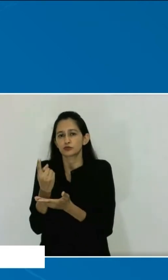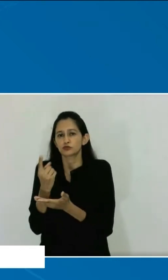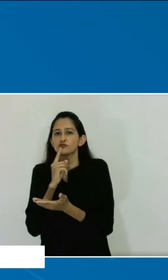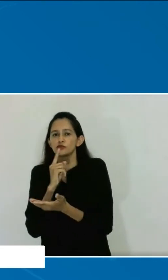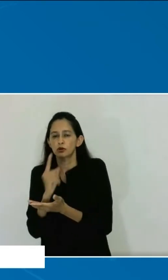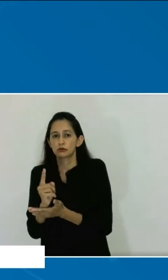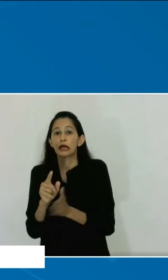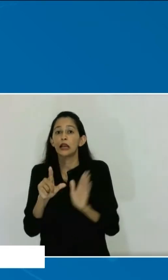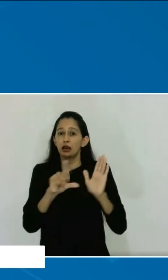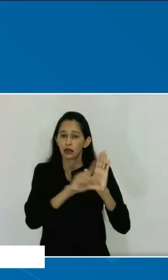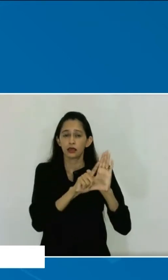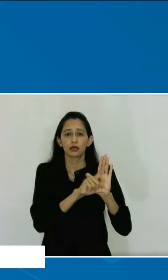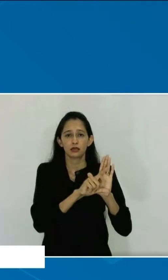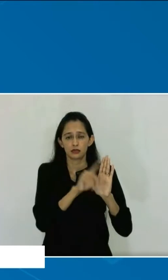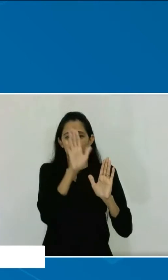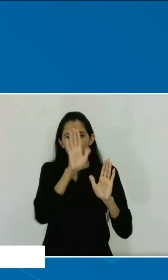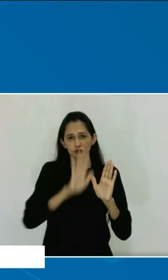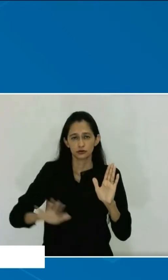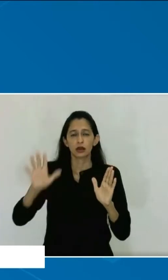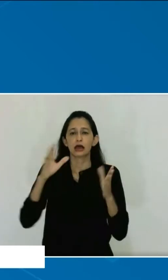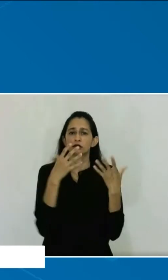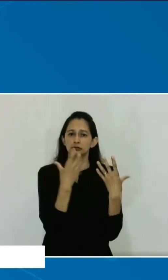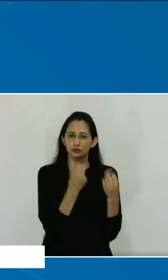nacional permite, portanto,